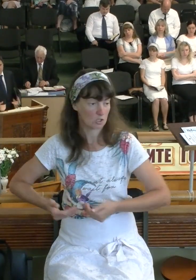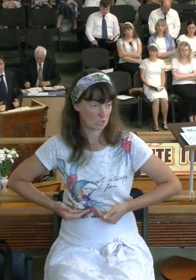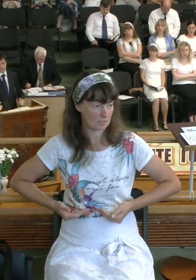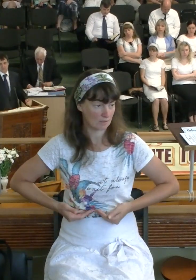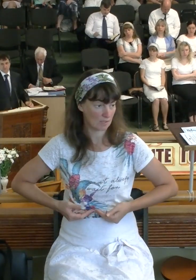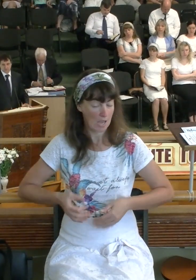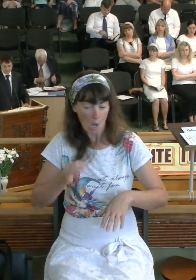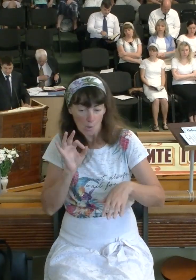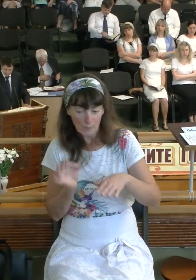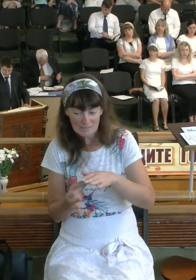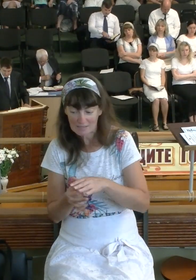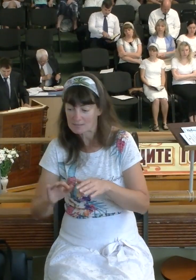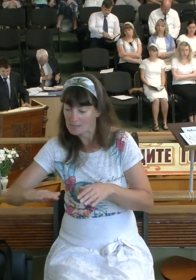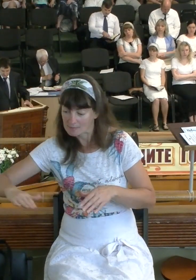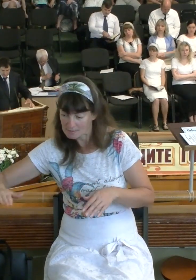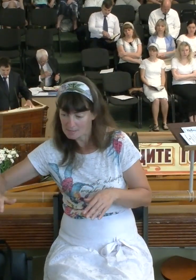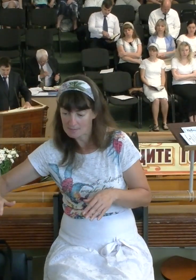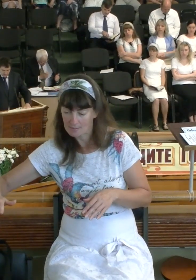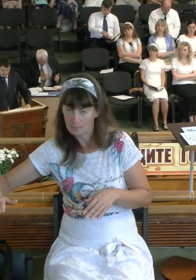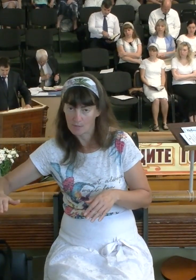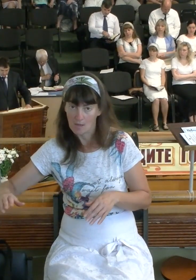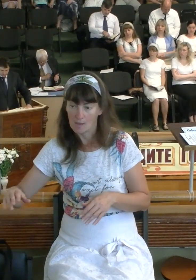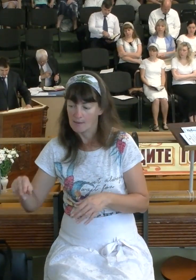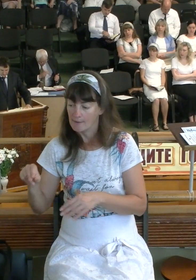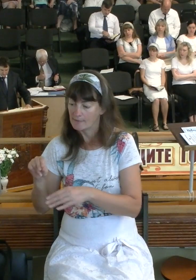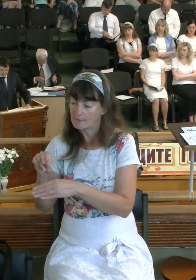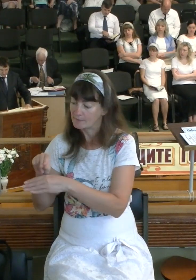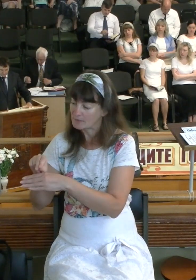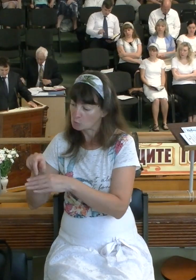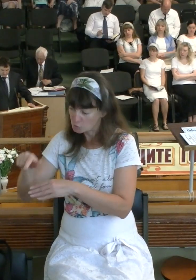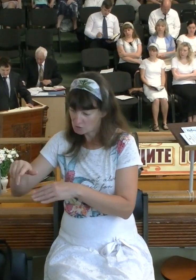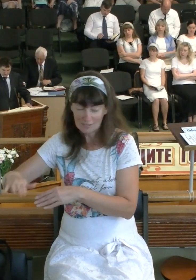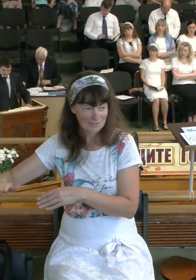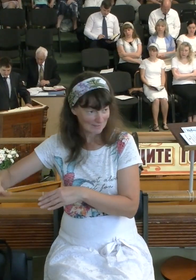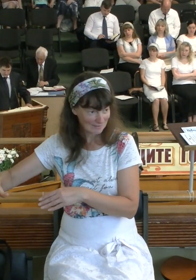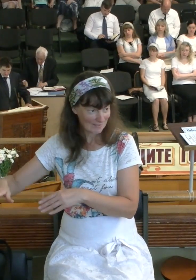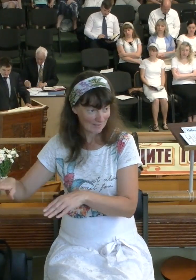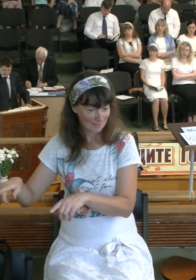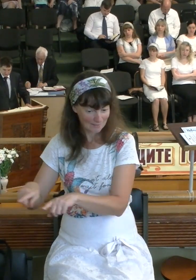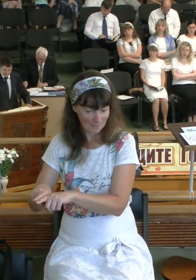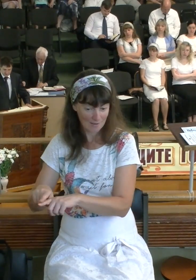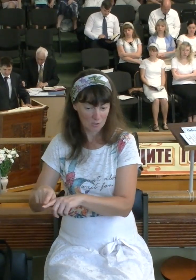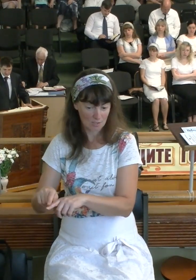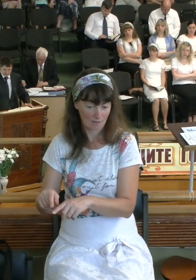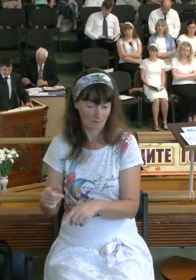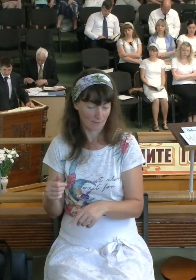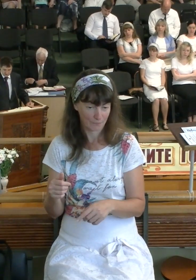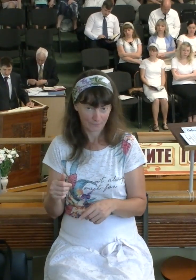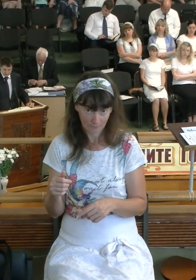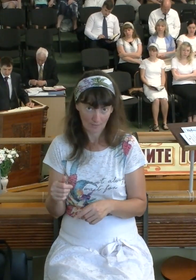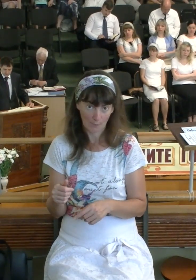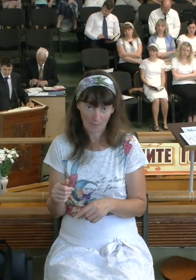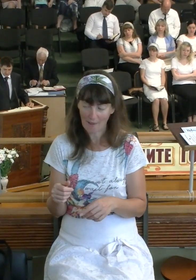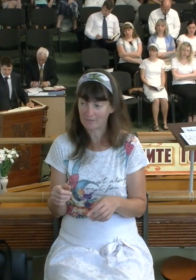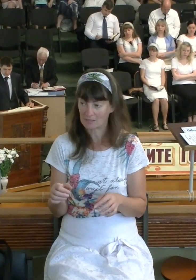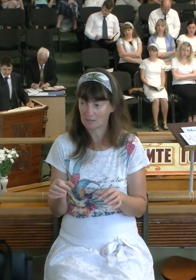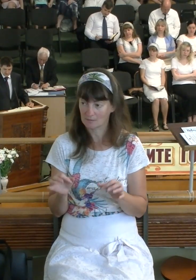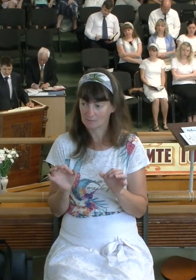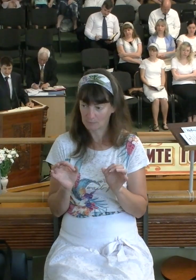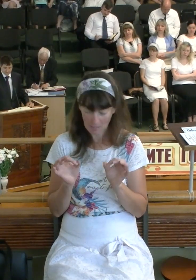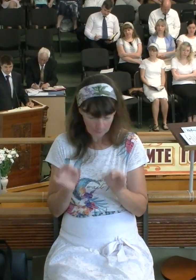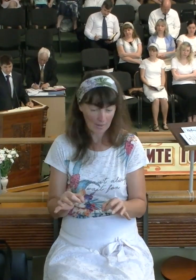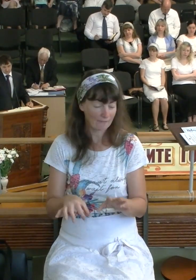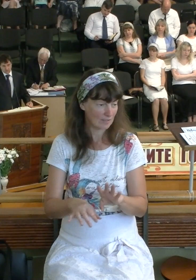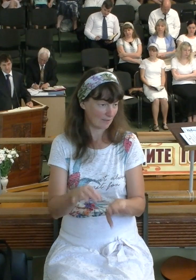нашим детям, научить их тоже правильно выбирать путь в жизни. И, знаете, Иисус Христос, написано здесь, исполнен Духа Святого,